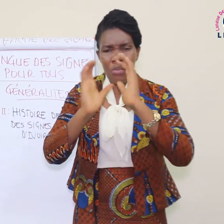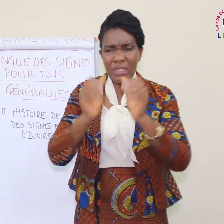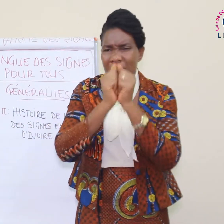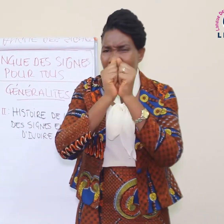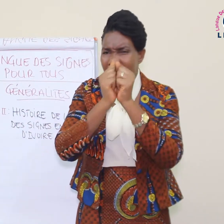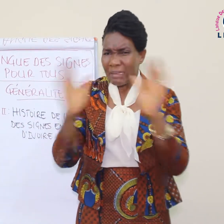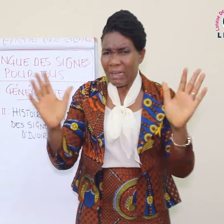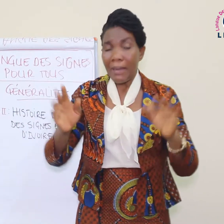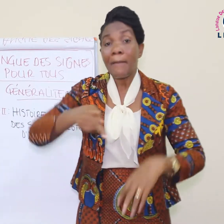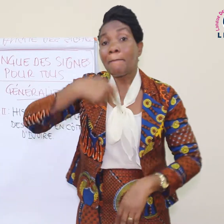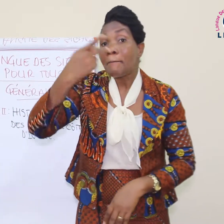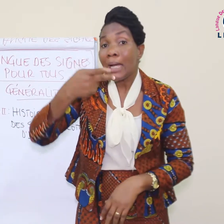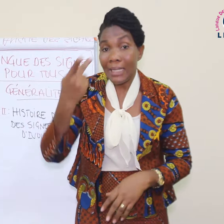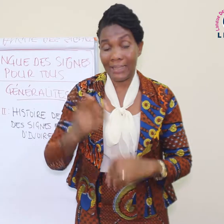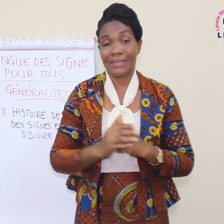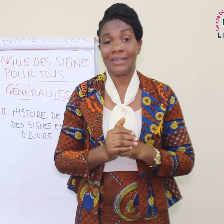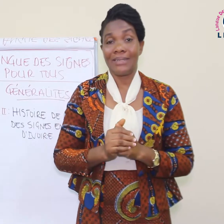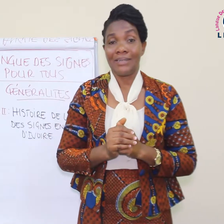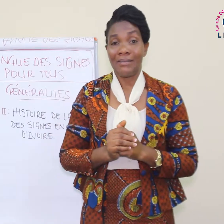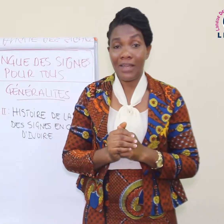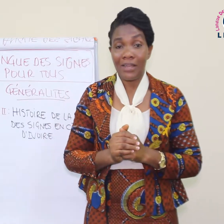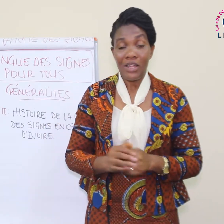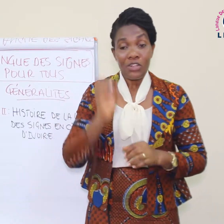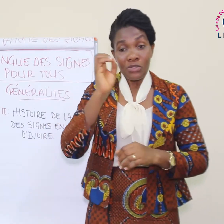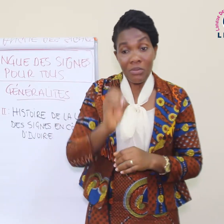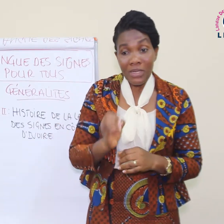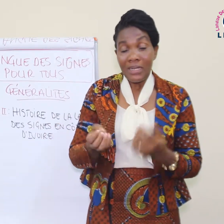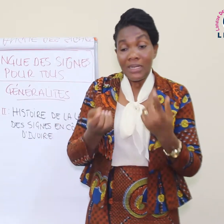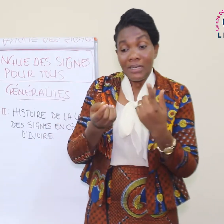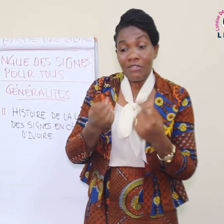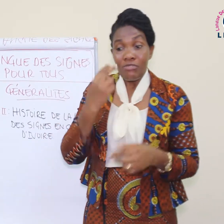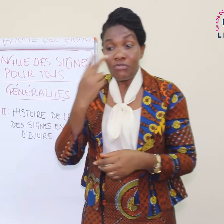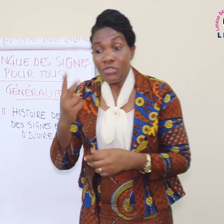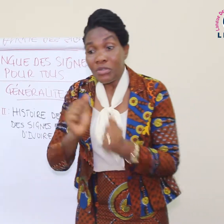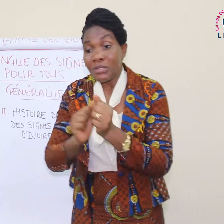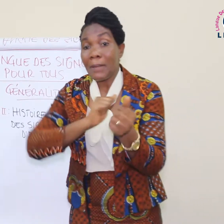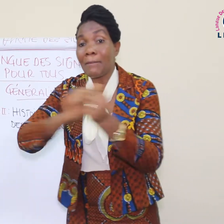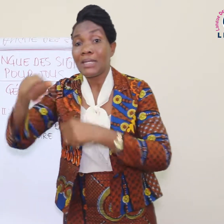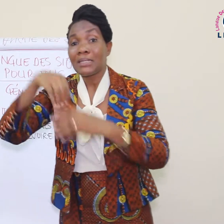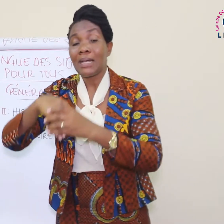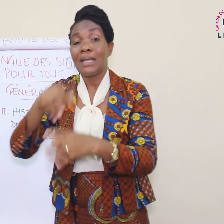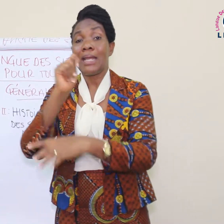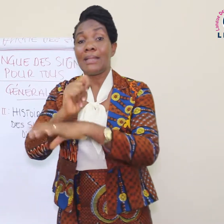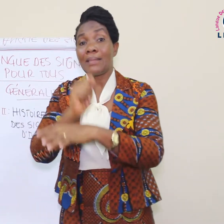eux sans parler. Rapprochant leur situation dans les monastères de celle